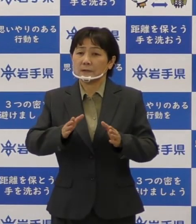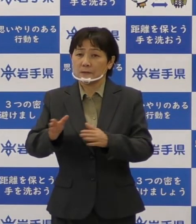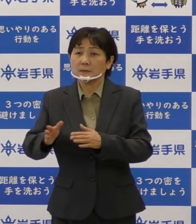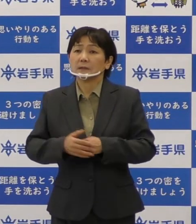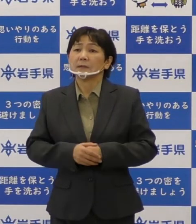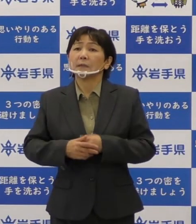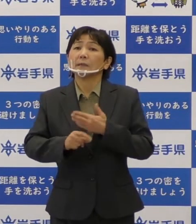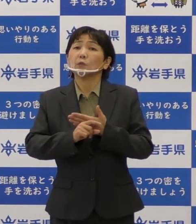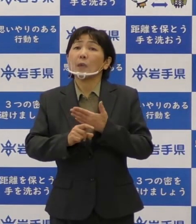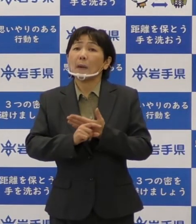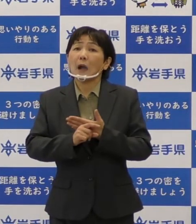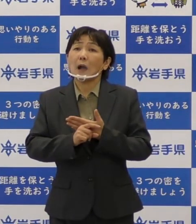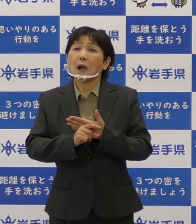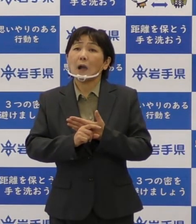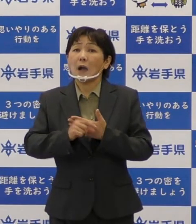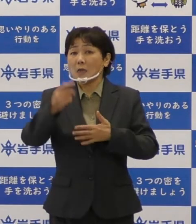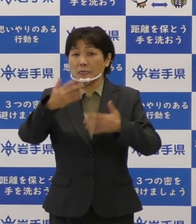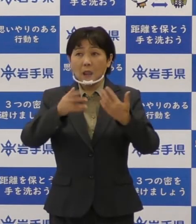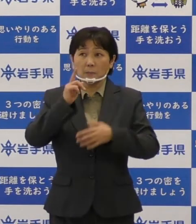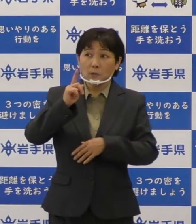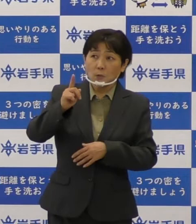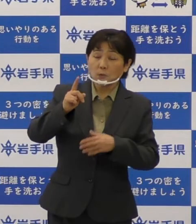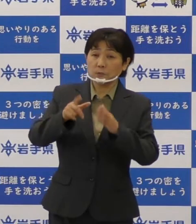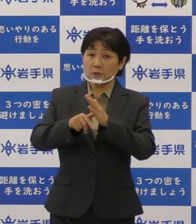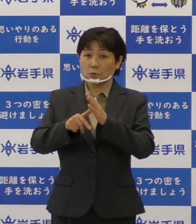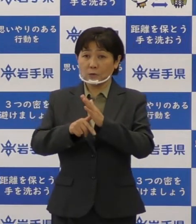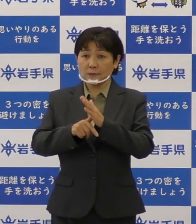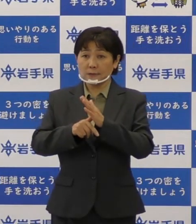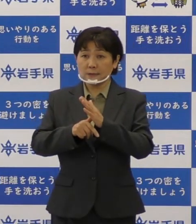府のコマーシャルがあって、でそこで、